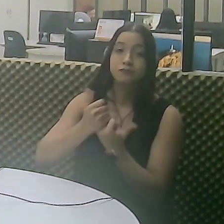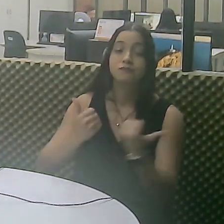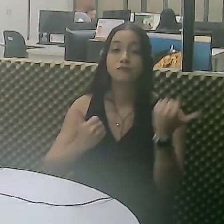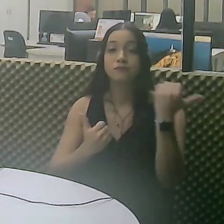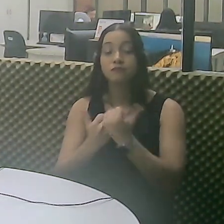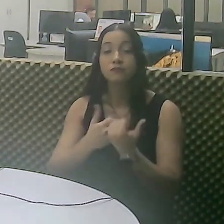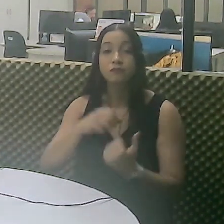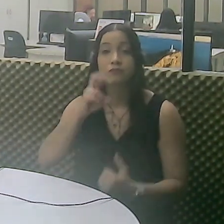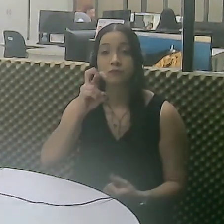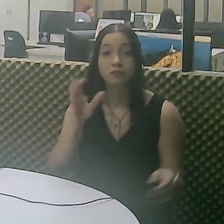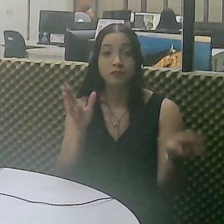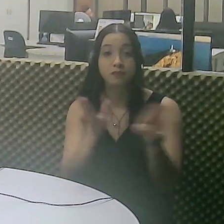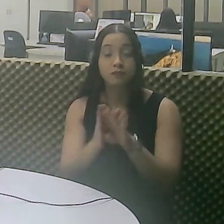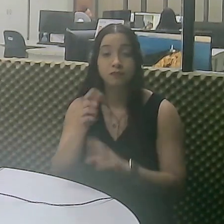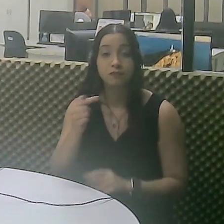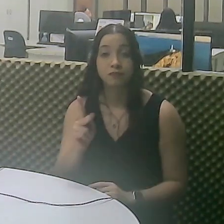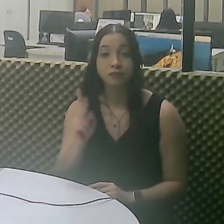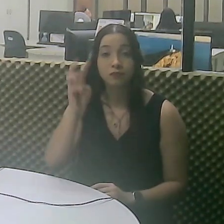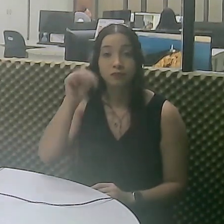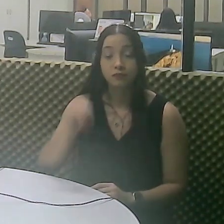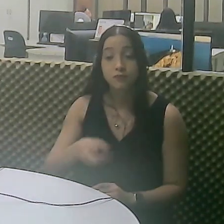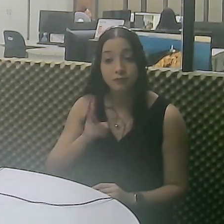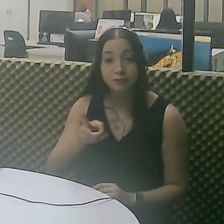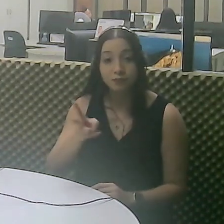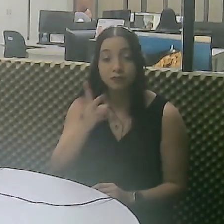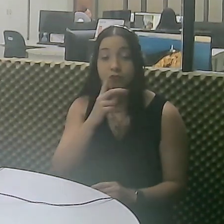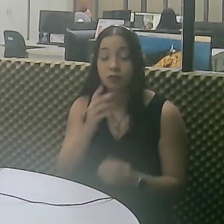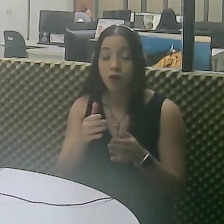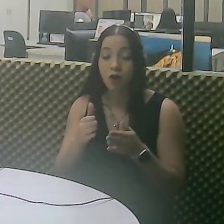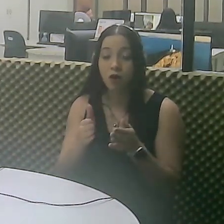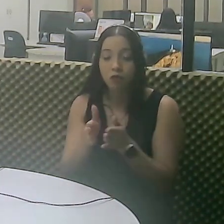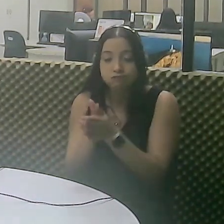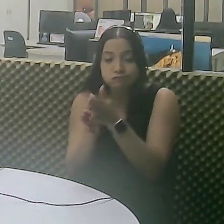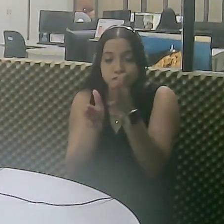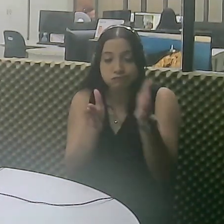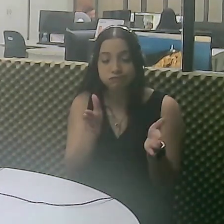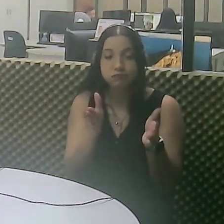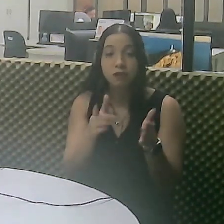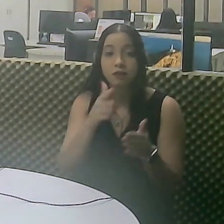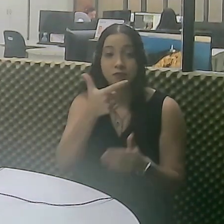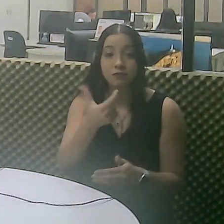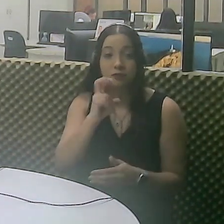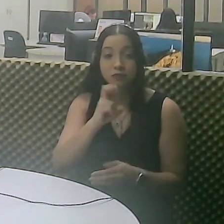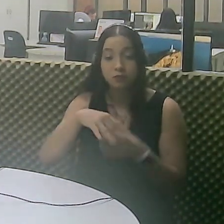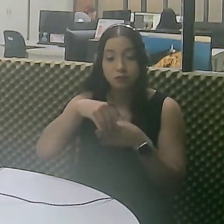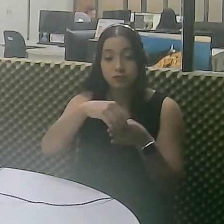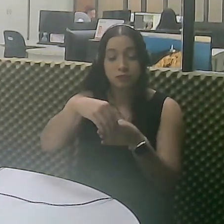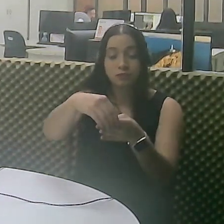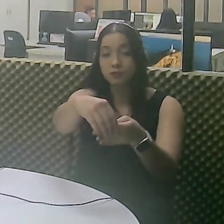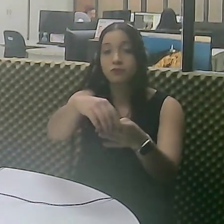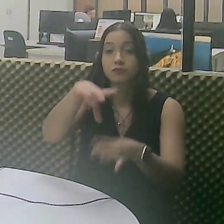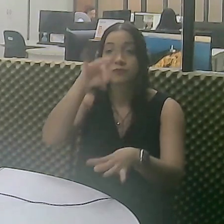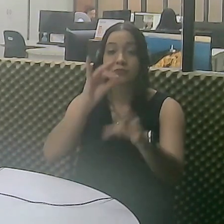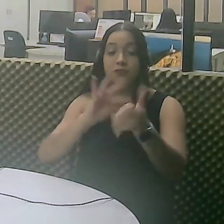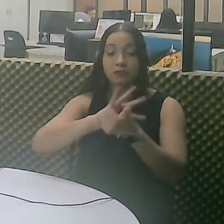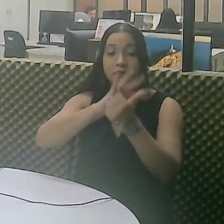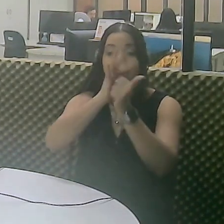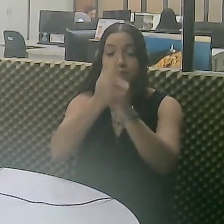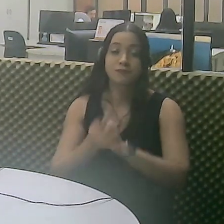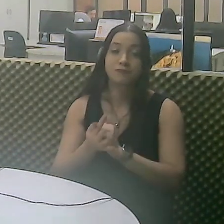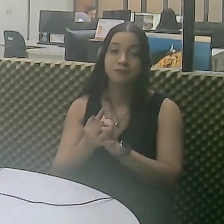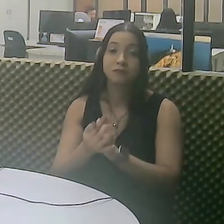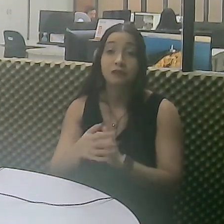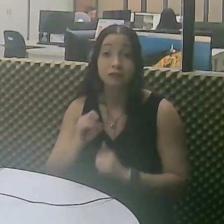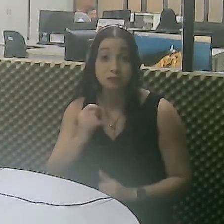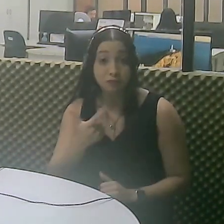percursos de 5 a 7 quilômetros, sempre no acostamento, com orientação de 25 guias selecionados pela FUTEL. Quando